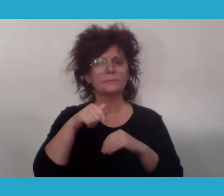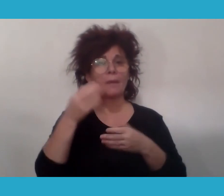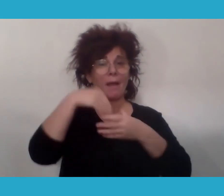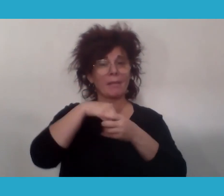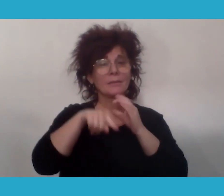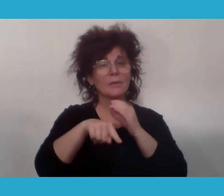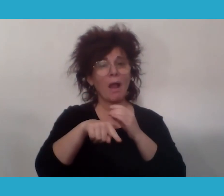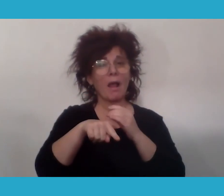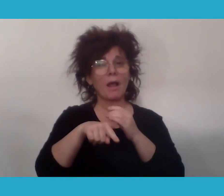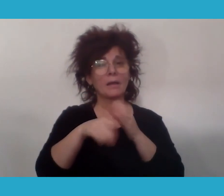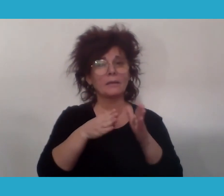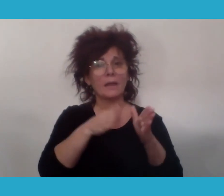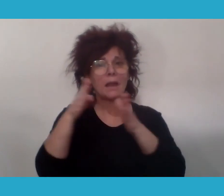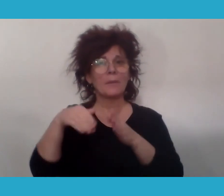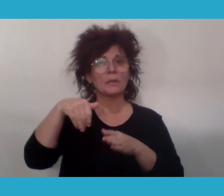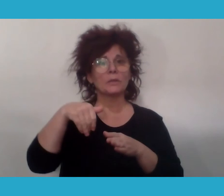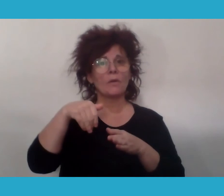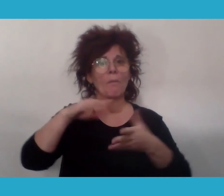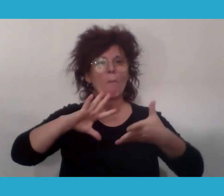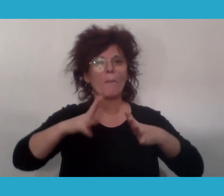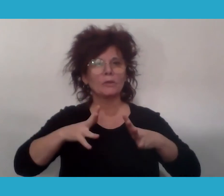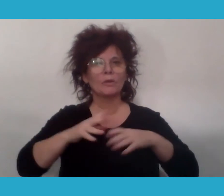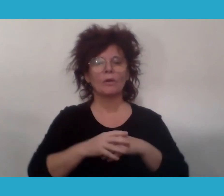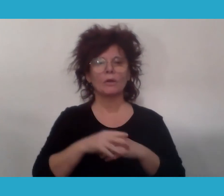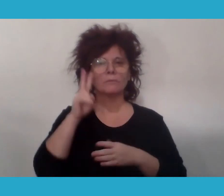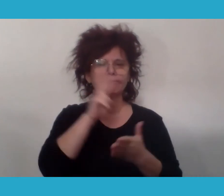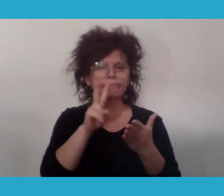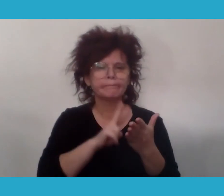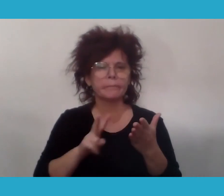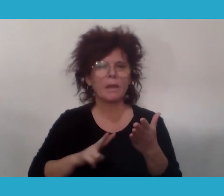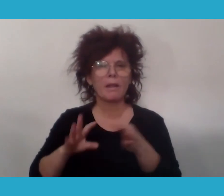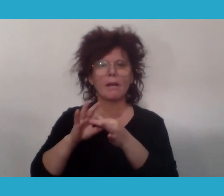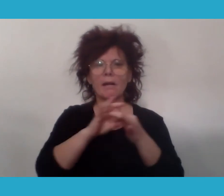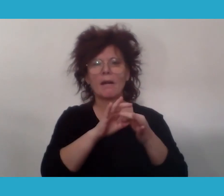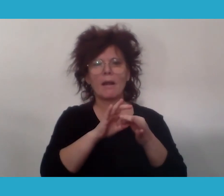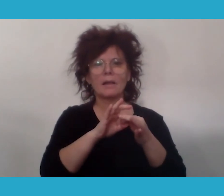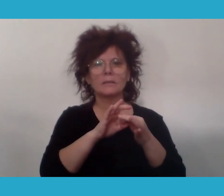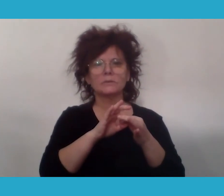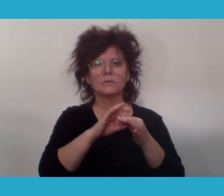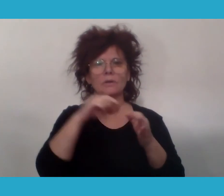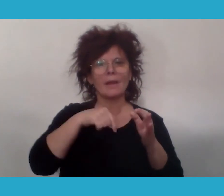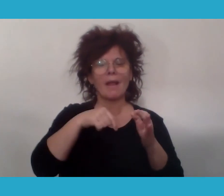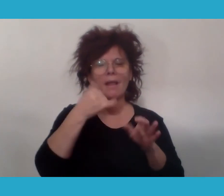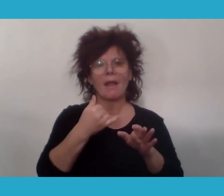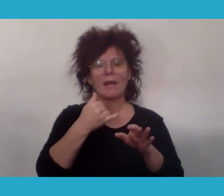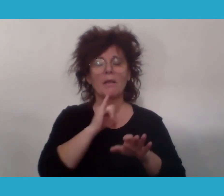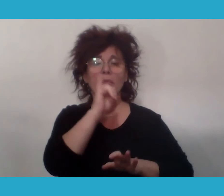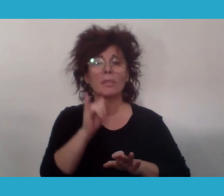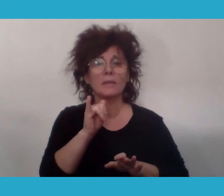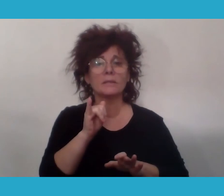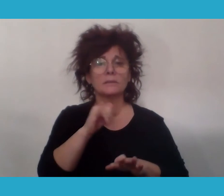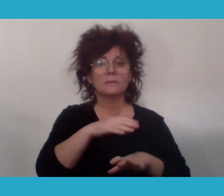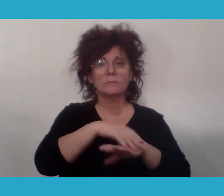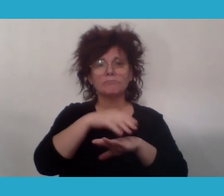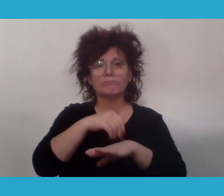título se aboca el apartado metodología. Lee al respecto lo que se manifiesta en este apartado. Se dice